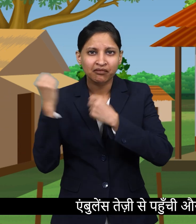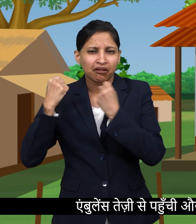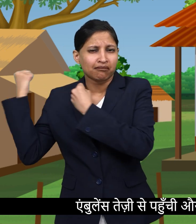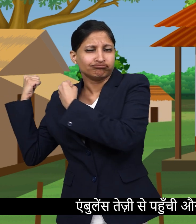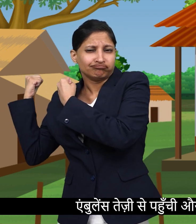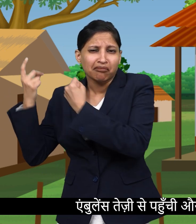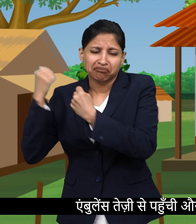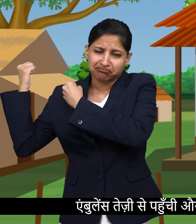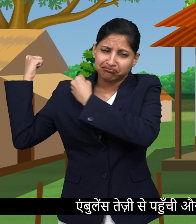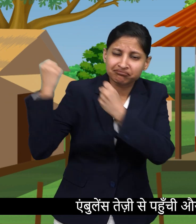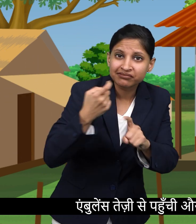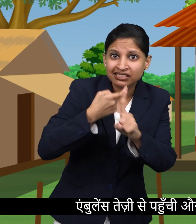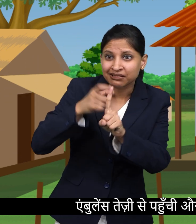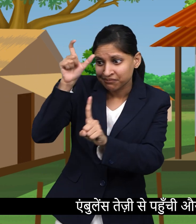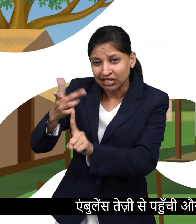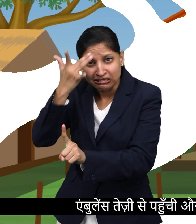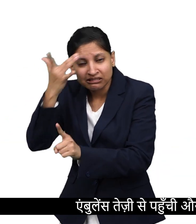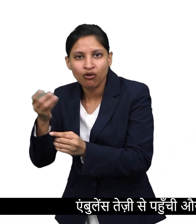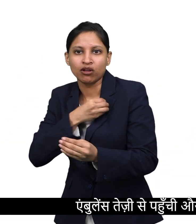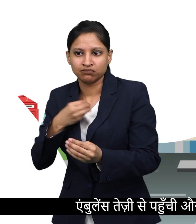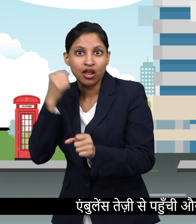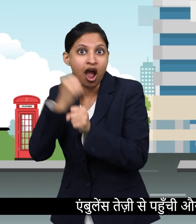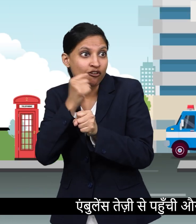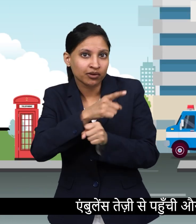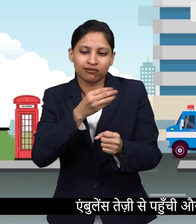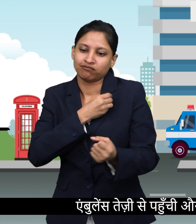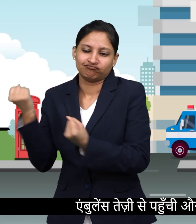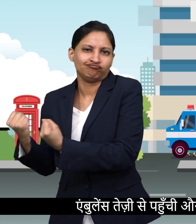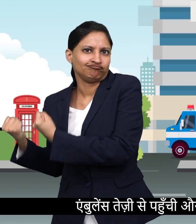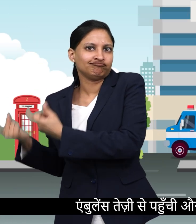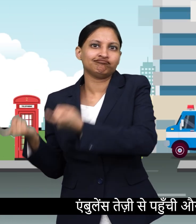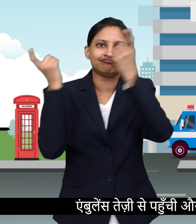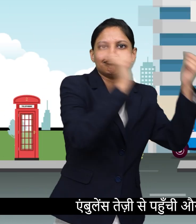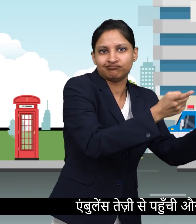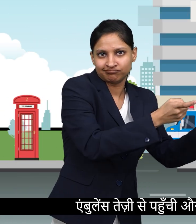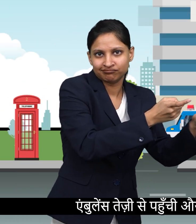एम्बुलेंस तेजी से पहुंची और किरण को एक सरकारी अस्पताल ले गई।